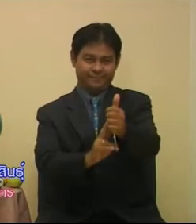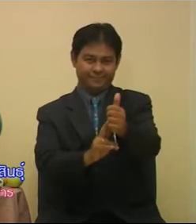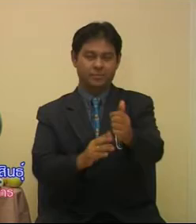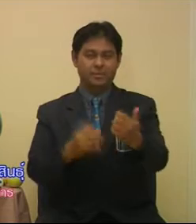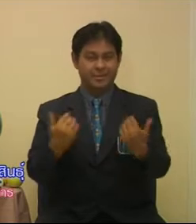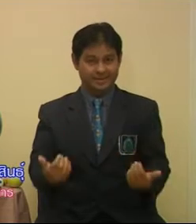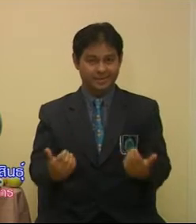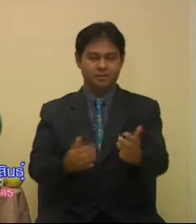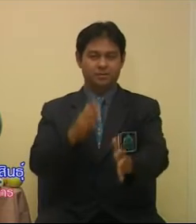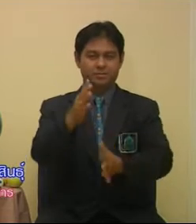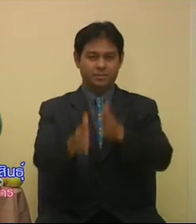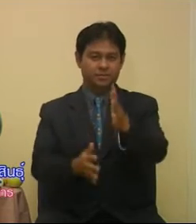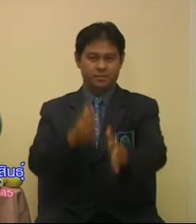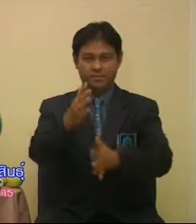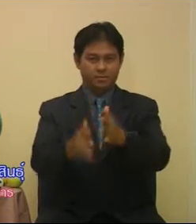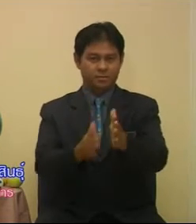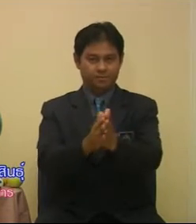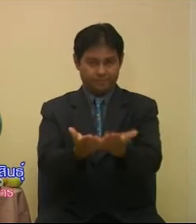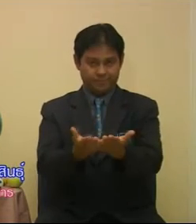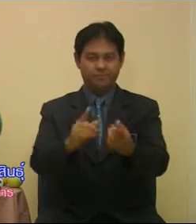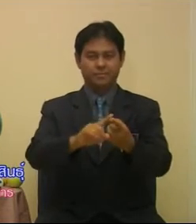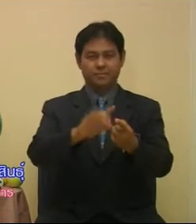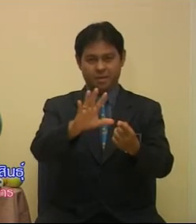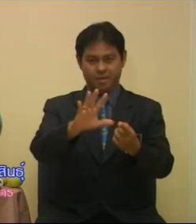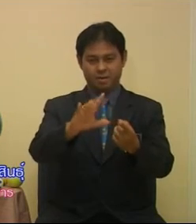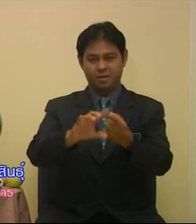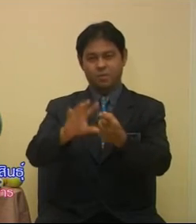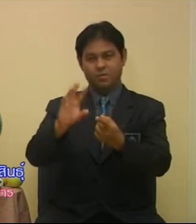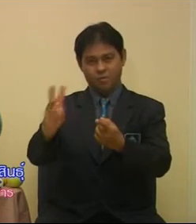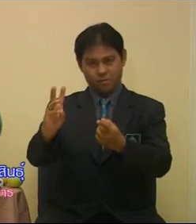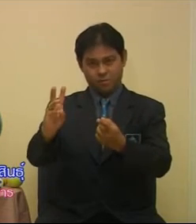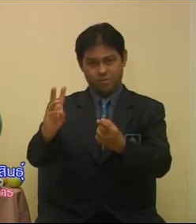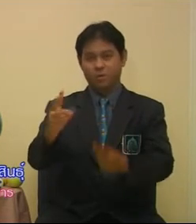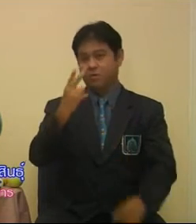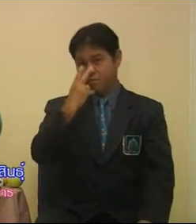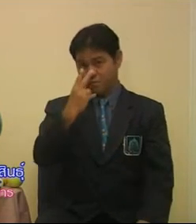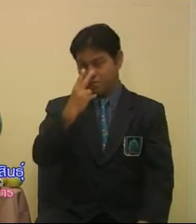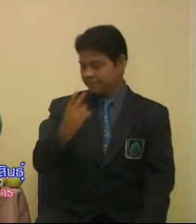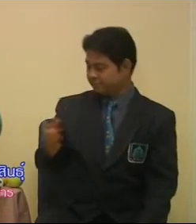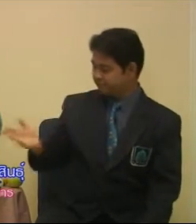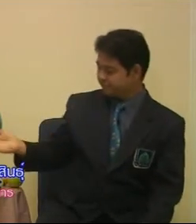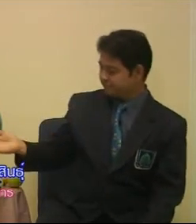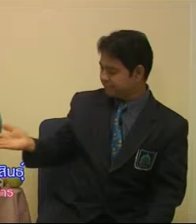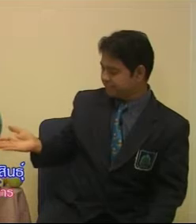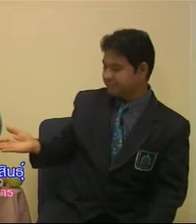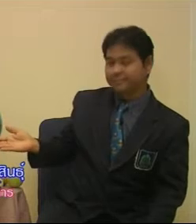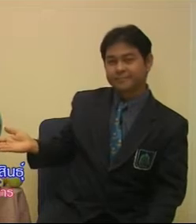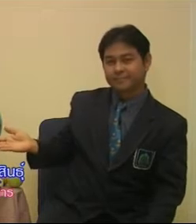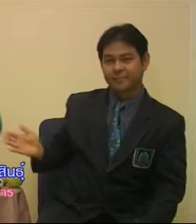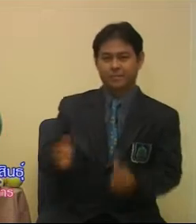ผมขอแนะนำหนังสือภาษามือไทยเล่ม5และเล่ม6นะครับหนังสือภาษามือ2เล่มนี้